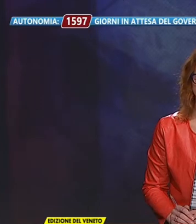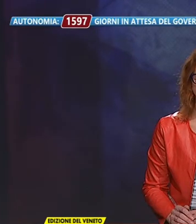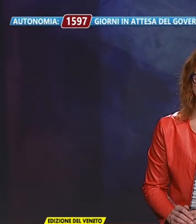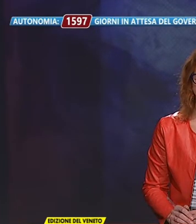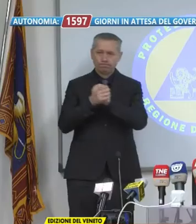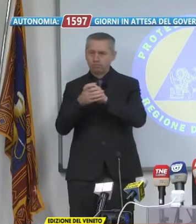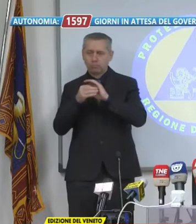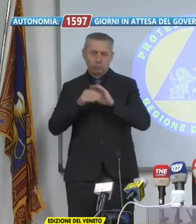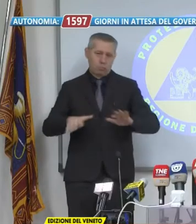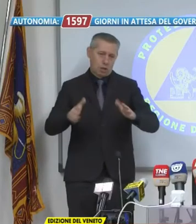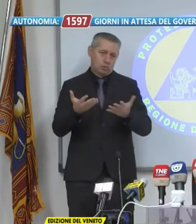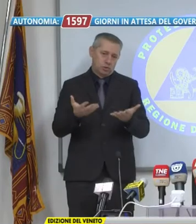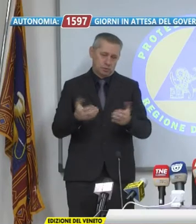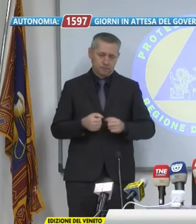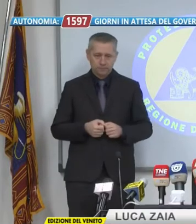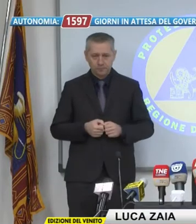Allora, questa mattina